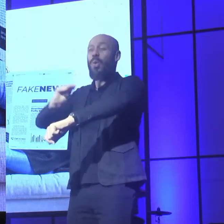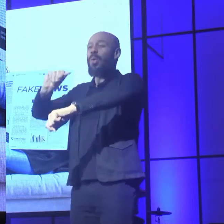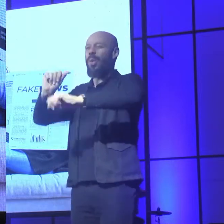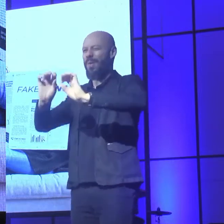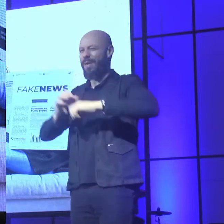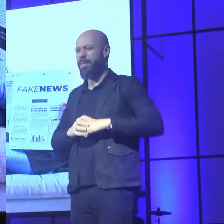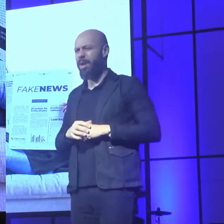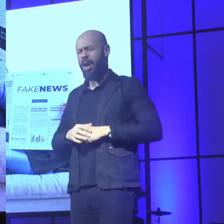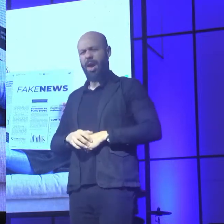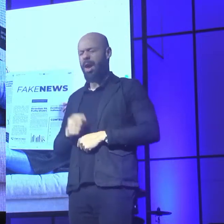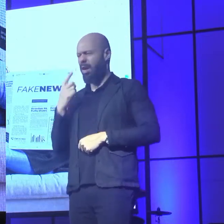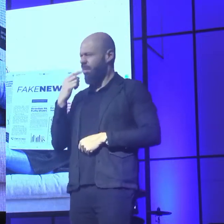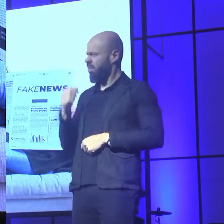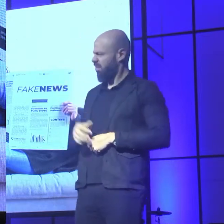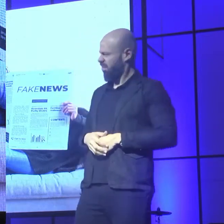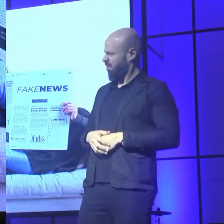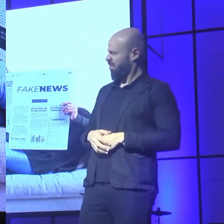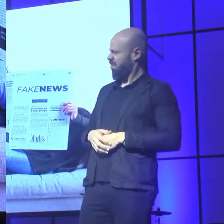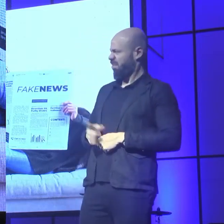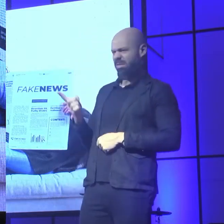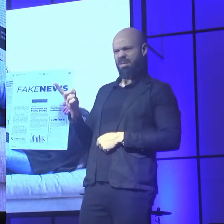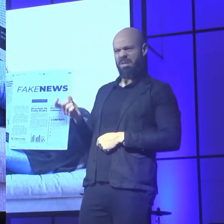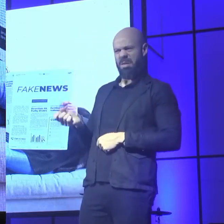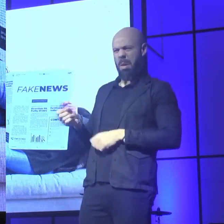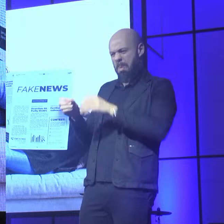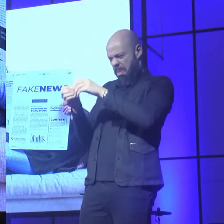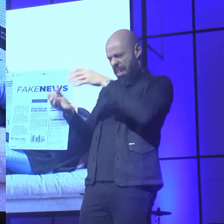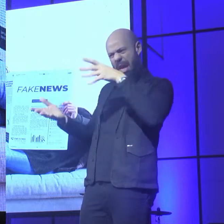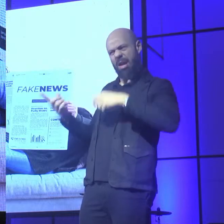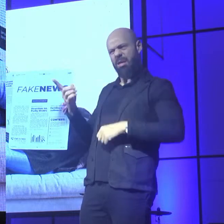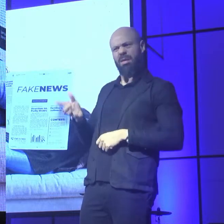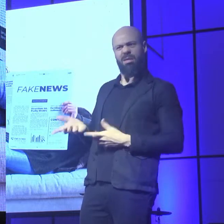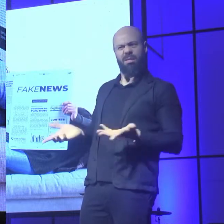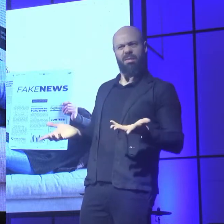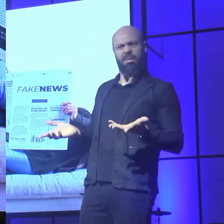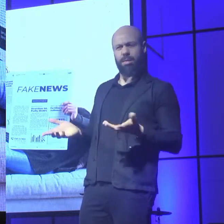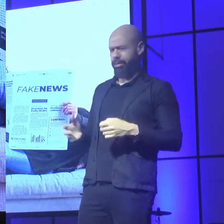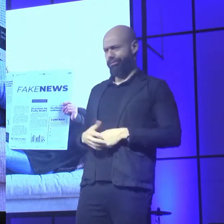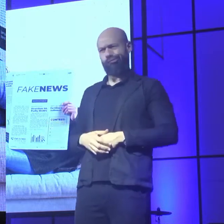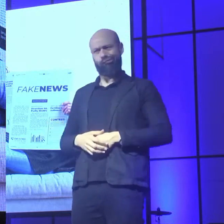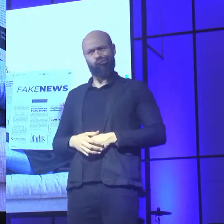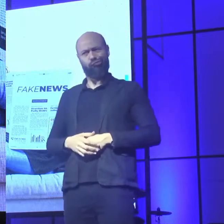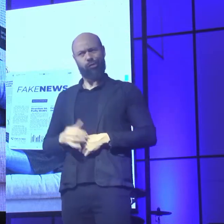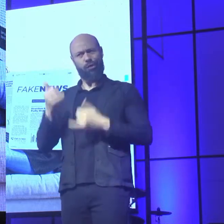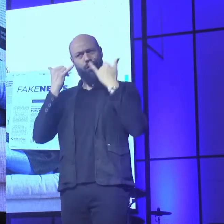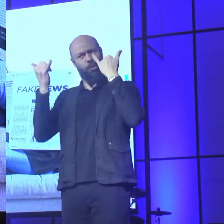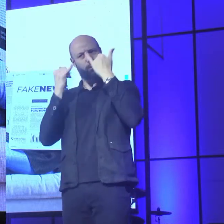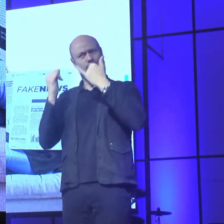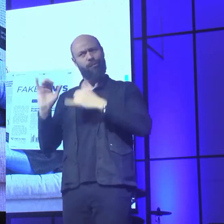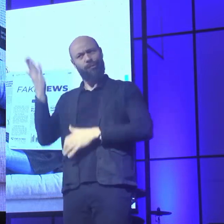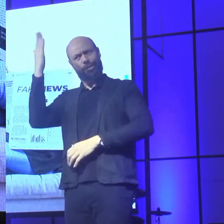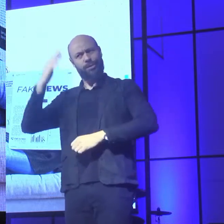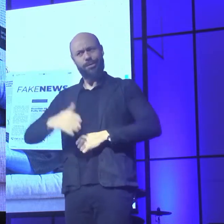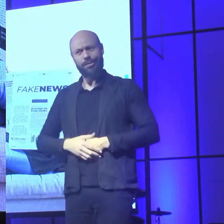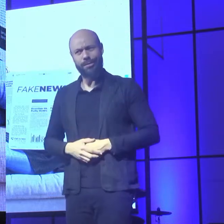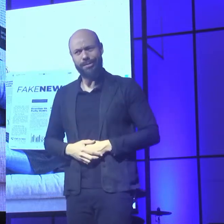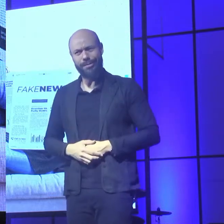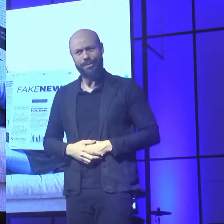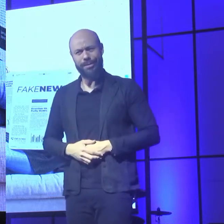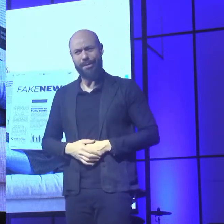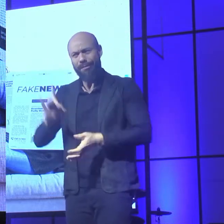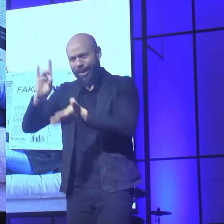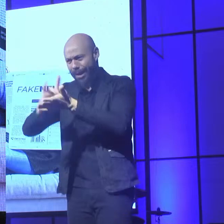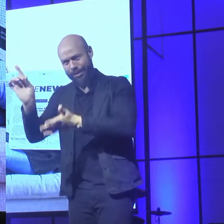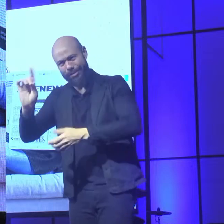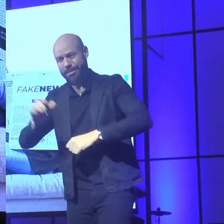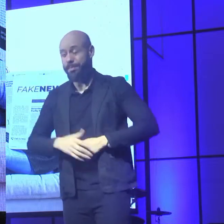remédios milagrosos. Você talvez ouviu, nessa época de eleição, tanto político. Essa semana eu estava andando com o meu carro e de